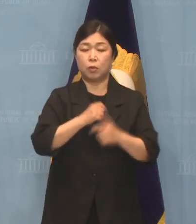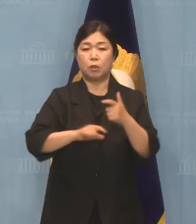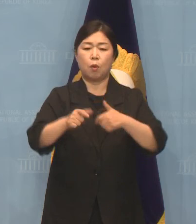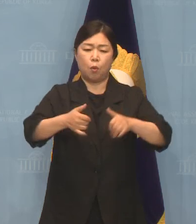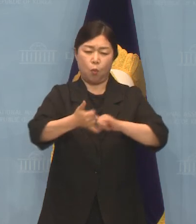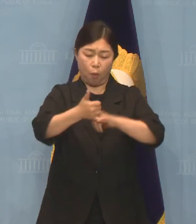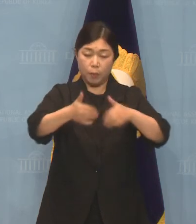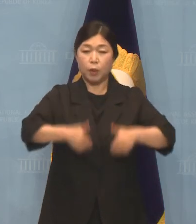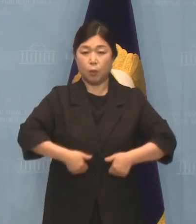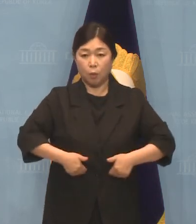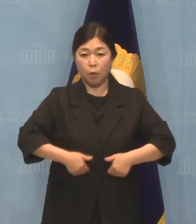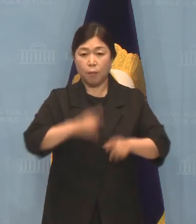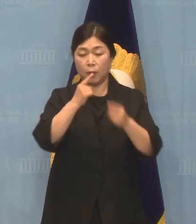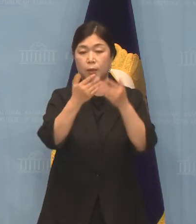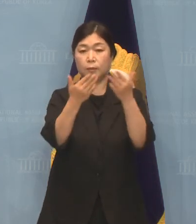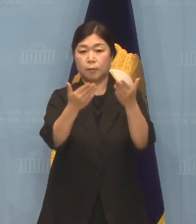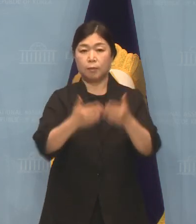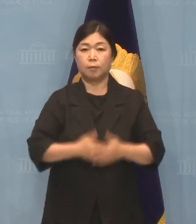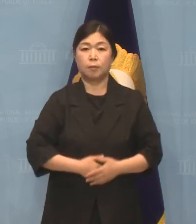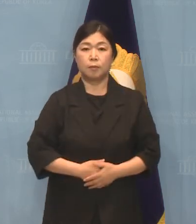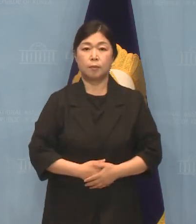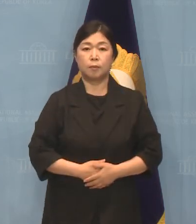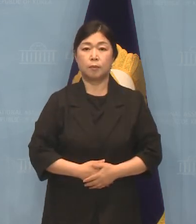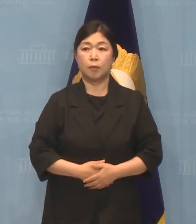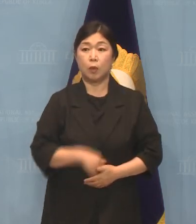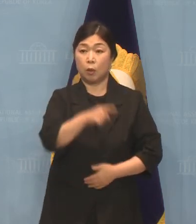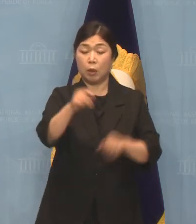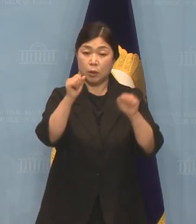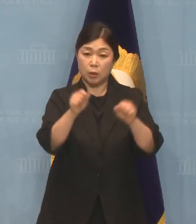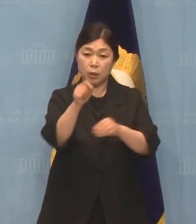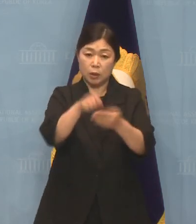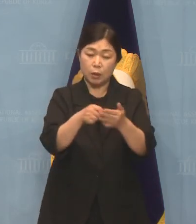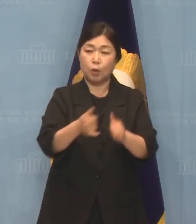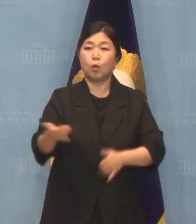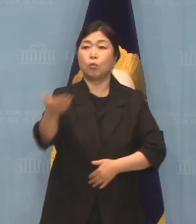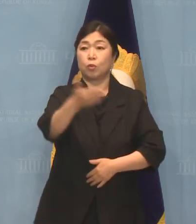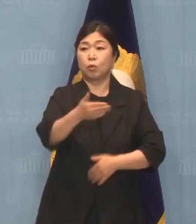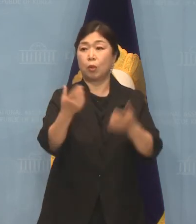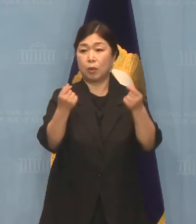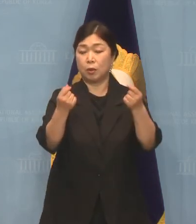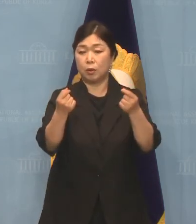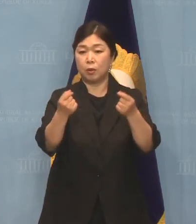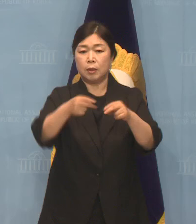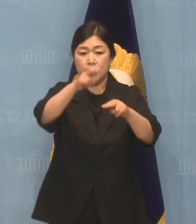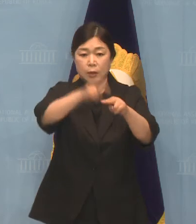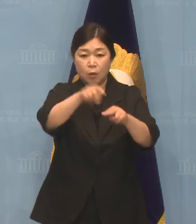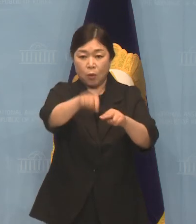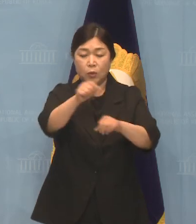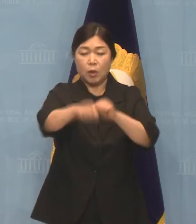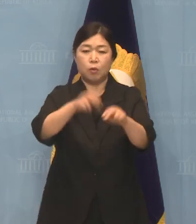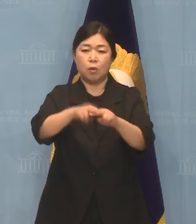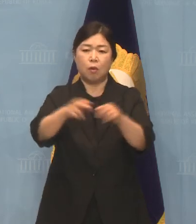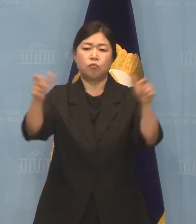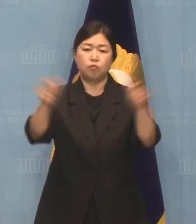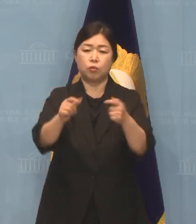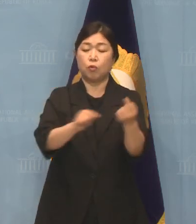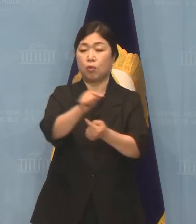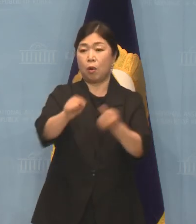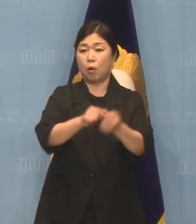더욱 필요한 때임을 다시 한번 강조했습니다. 여기 계신 출입기자 여러분께서도 지정석 및 자유석 축소